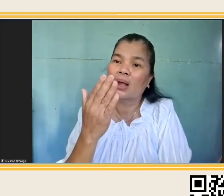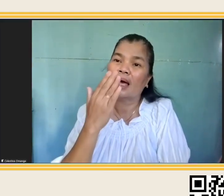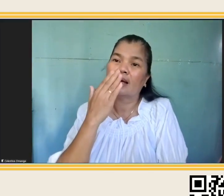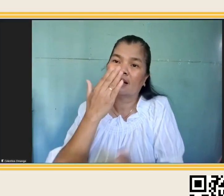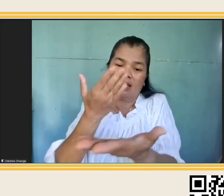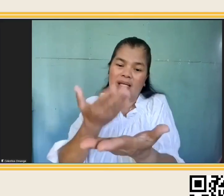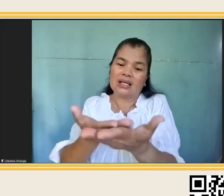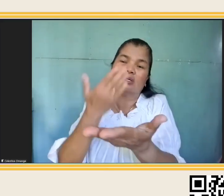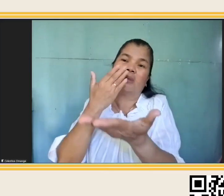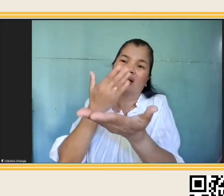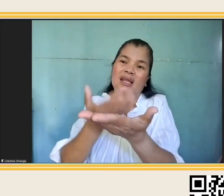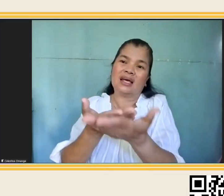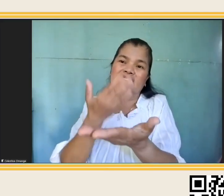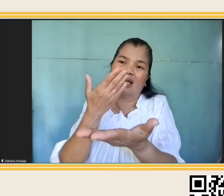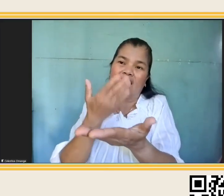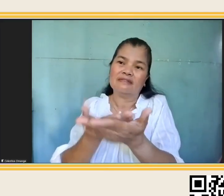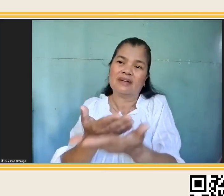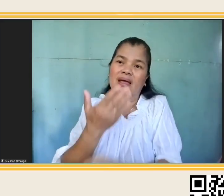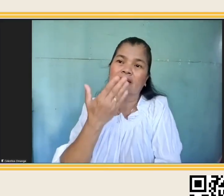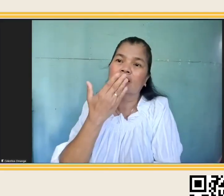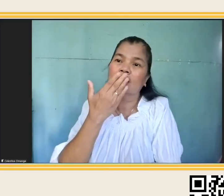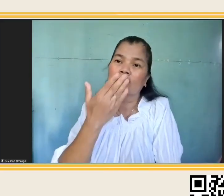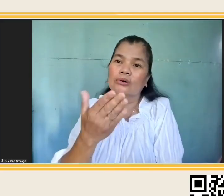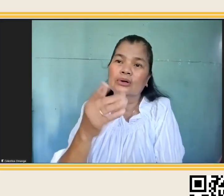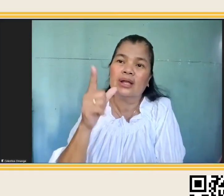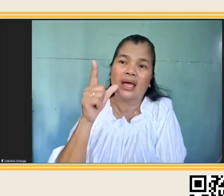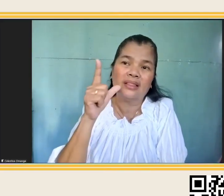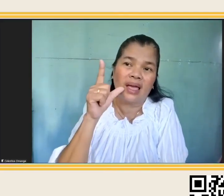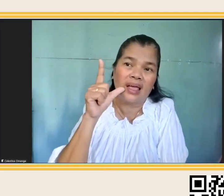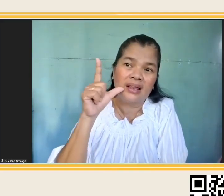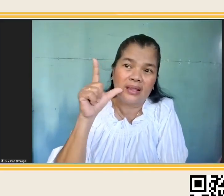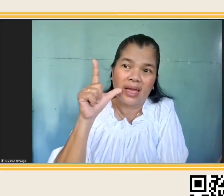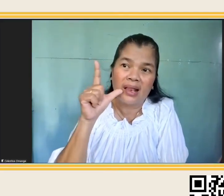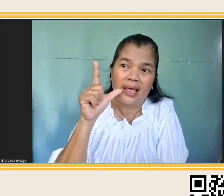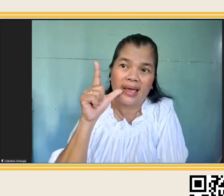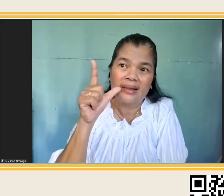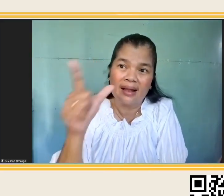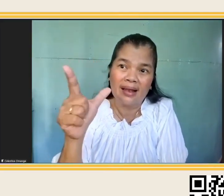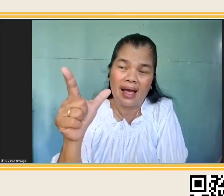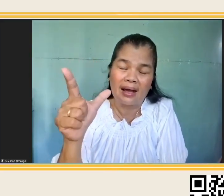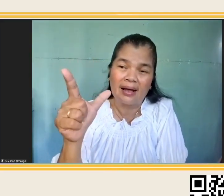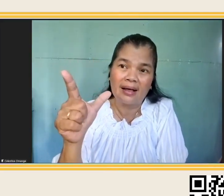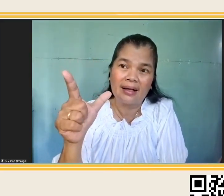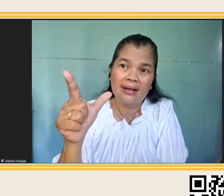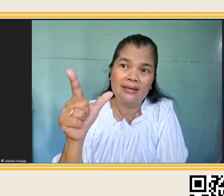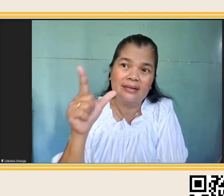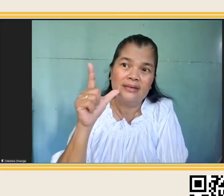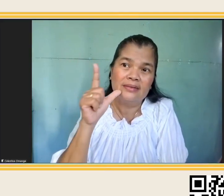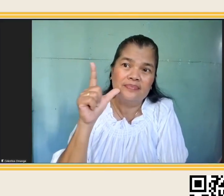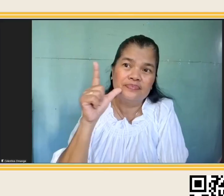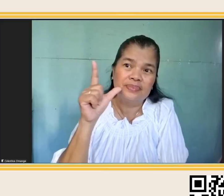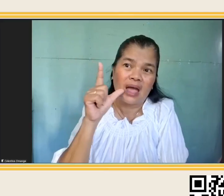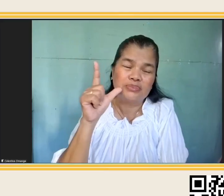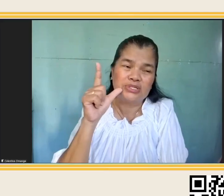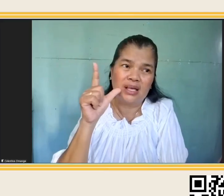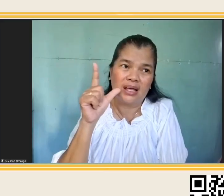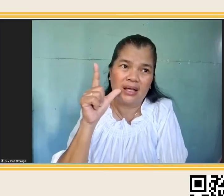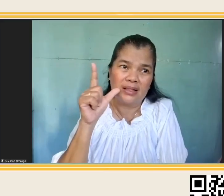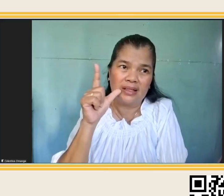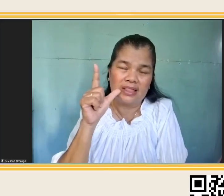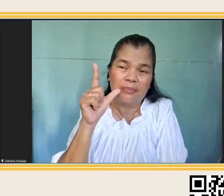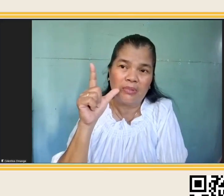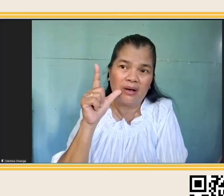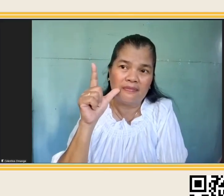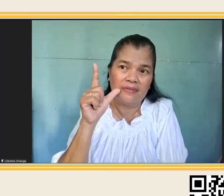good. Hindi na siya maglaland sa left hand. Good, and then the L hand, luck. Taps